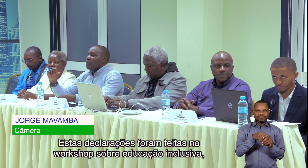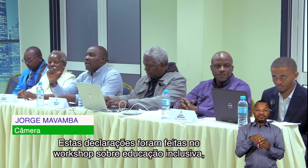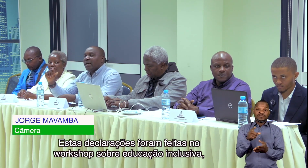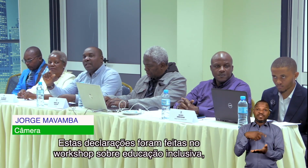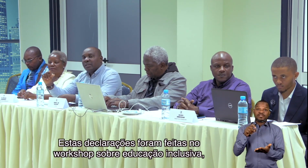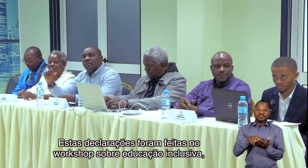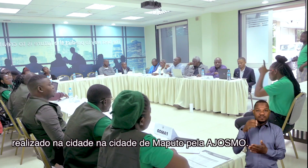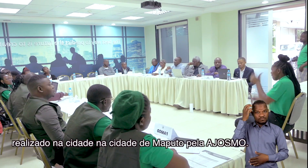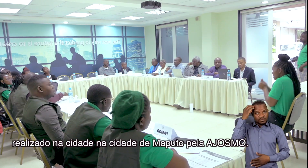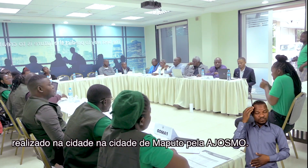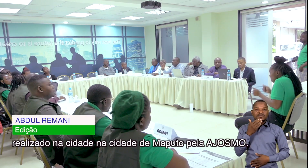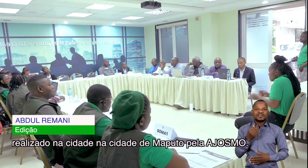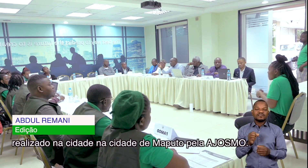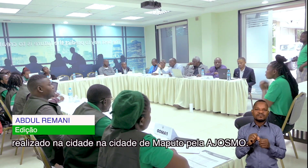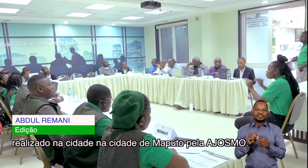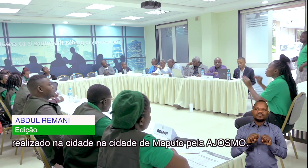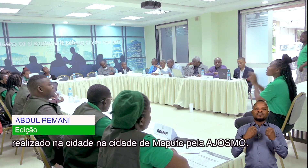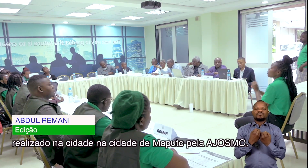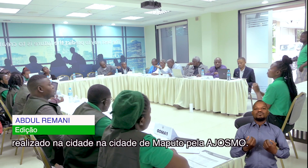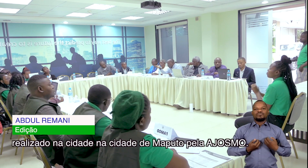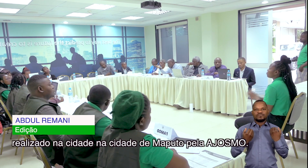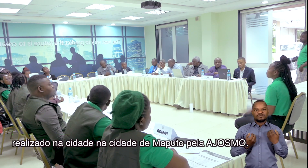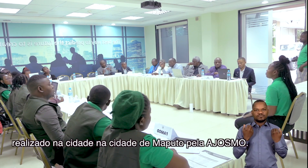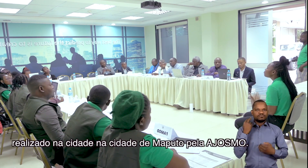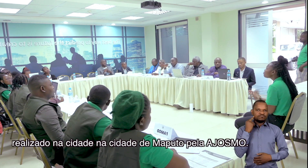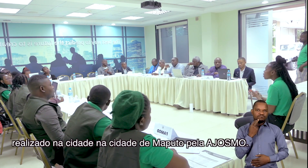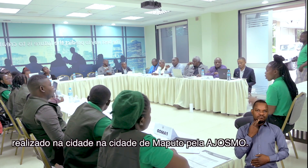inclusiva realizado na cidade de Maputo pela Ajosmo.